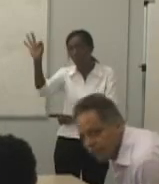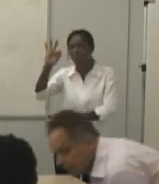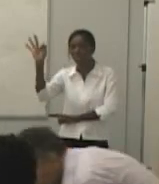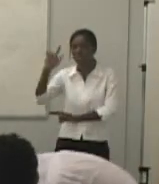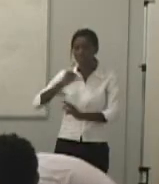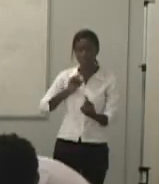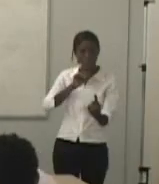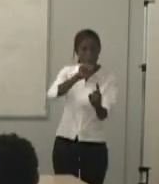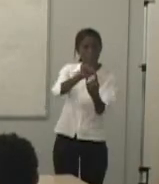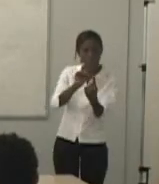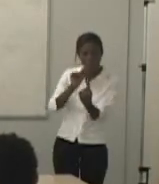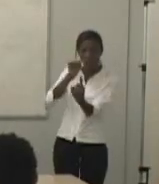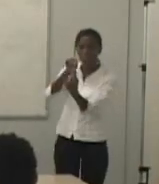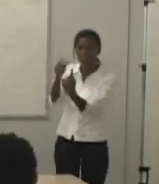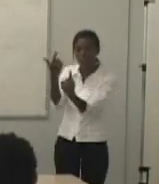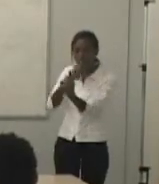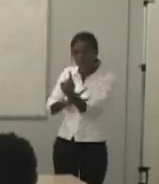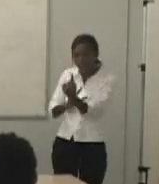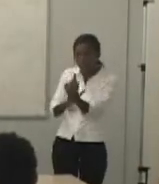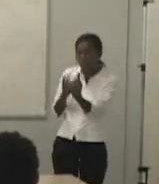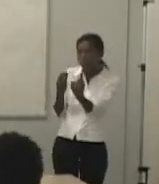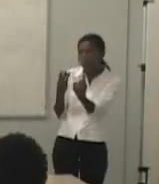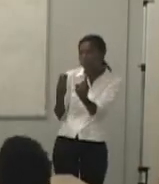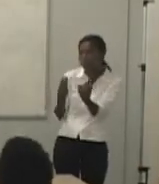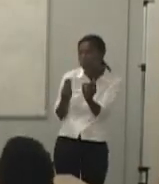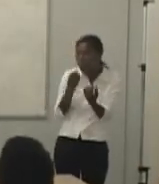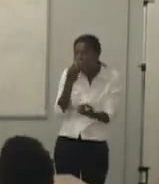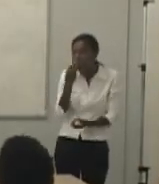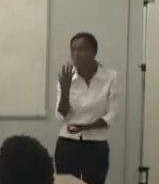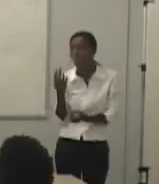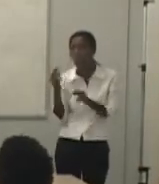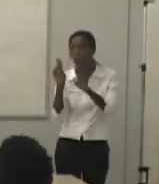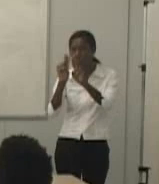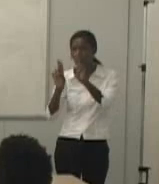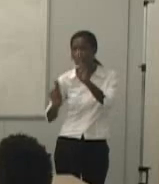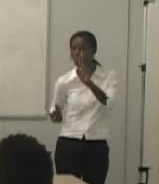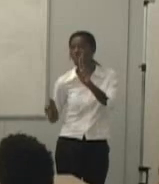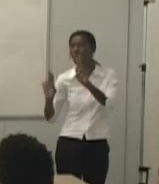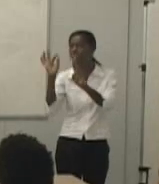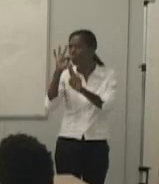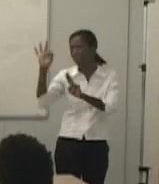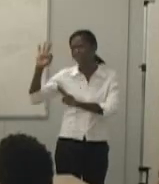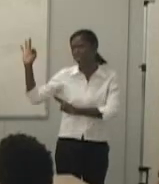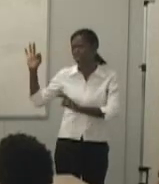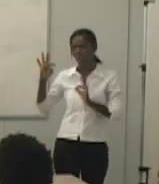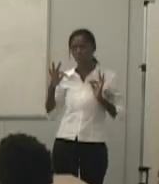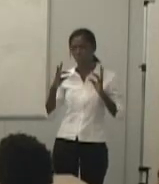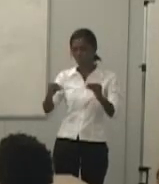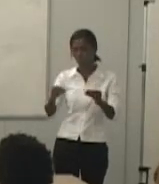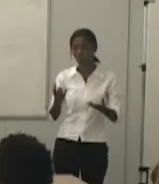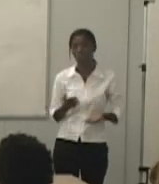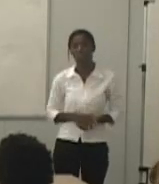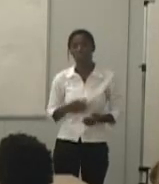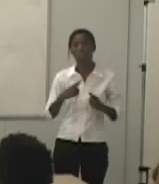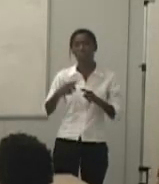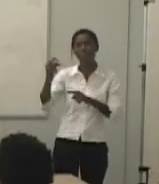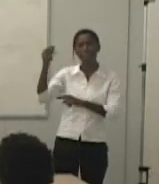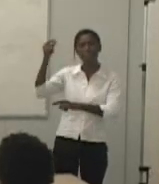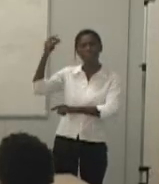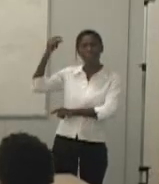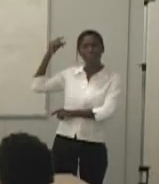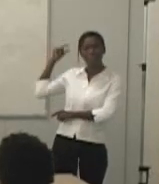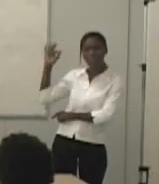alcançadas e era muito sedutor para as universidades federais porque há muito tempo as universidades federais não